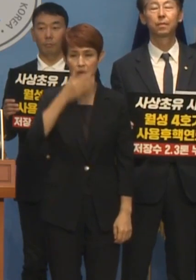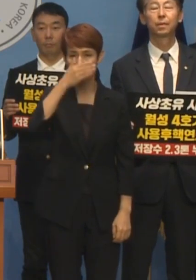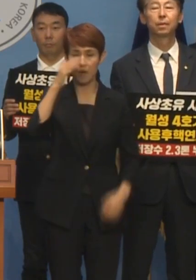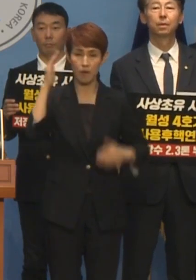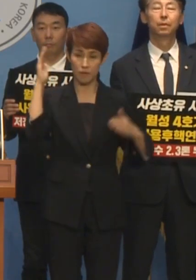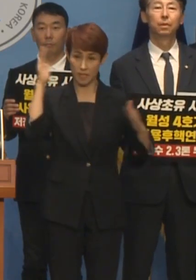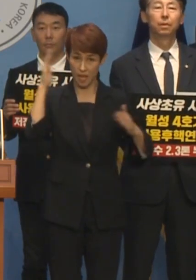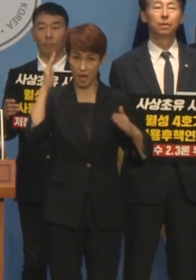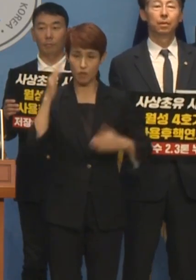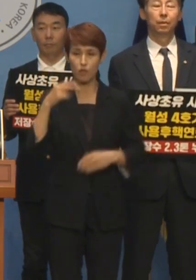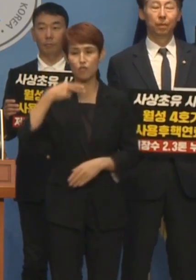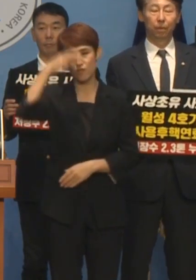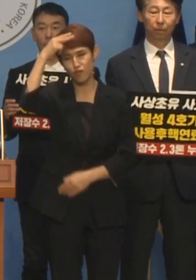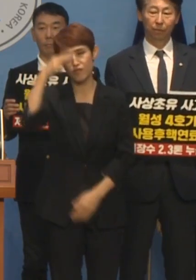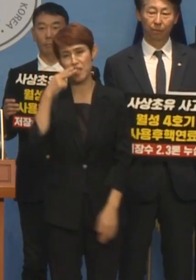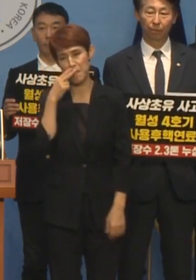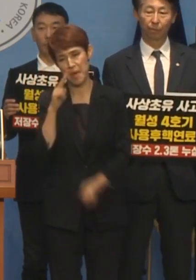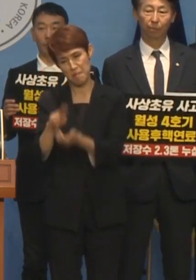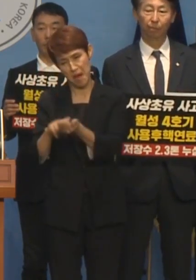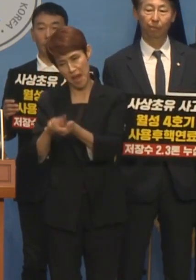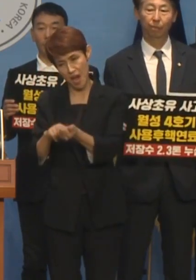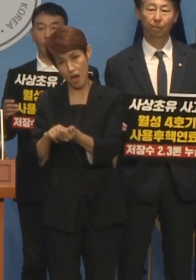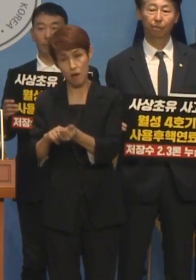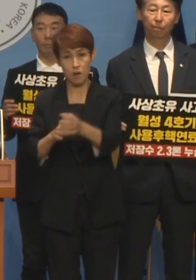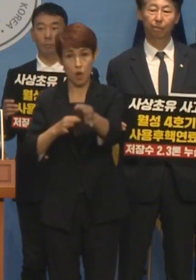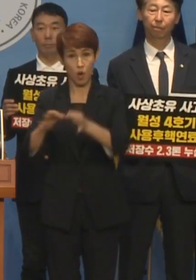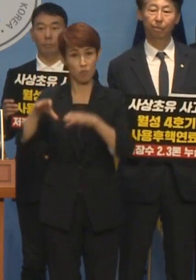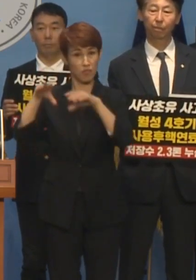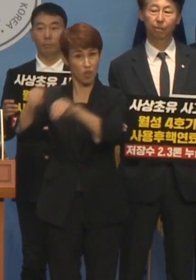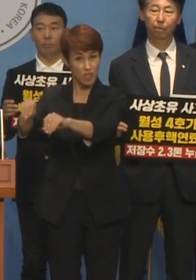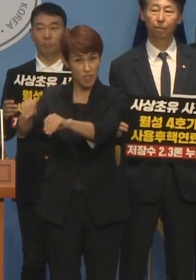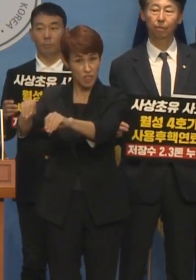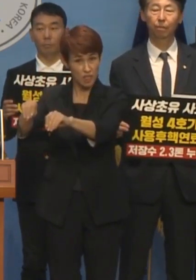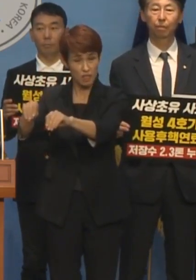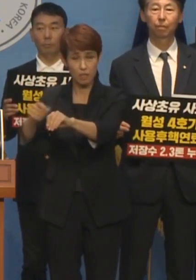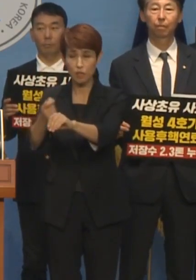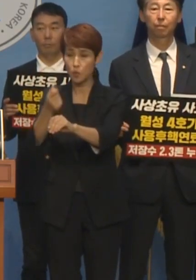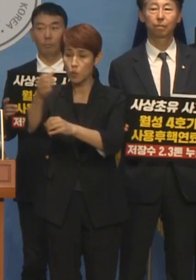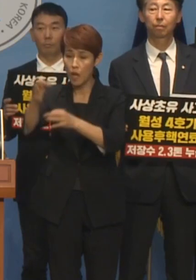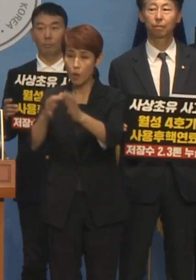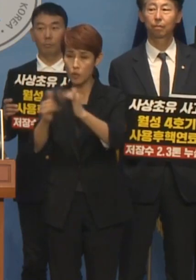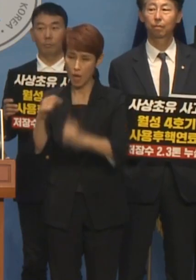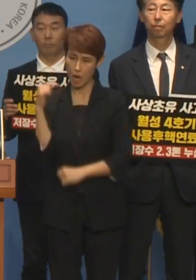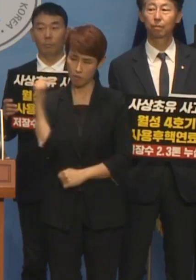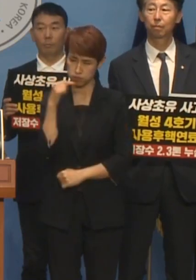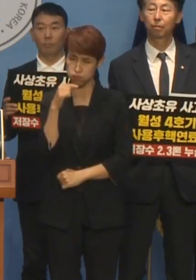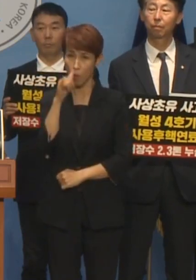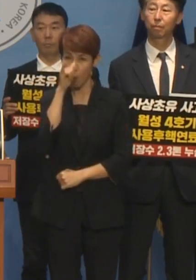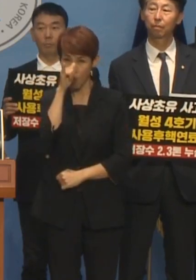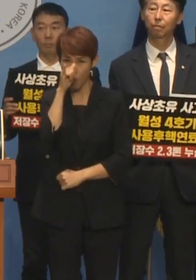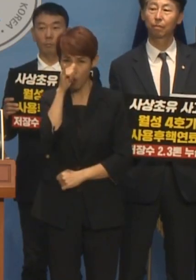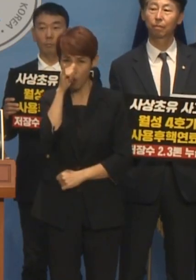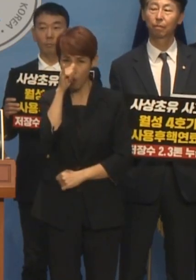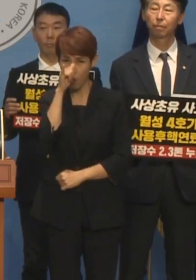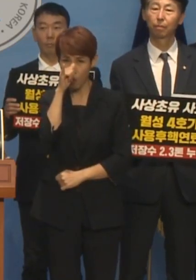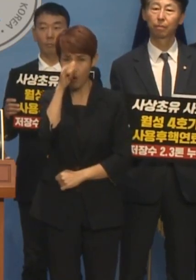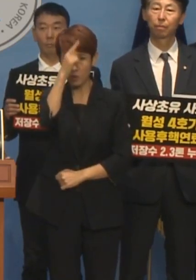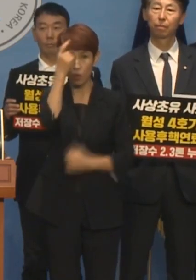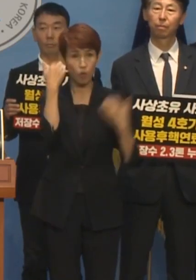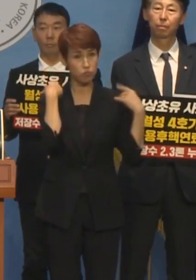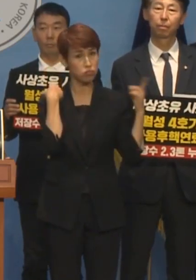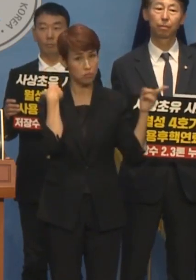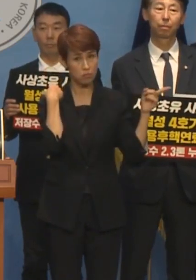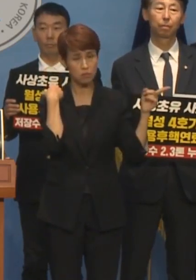청소년들 술, 담배 조금씩 팔았다고 해서 영업정지를 때리는 소상공인한테 그렇게 가혹한 처사를 잘하는 우리